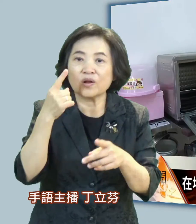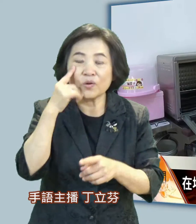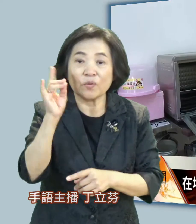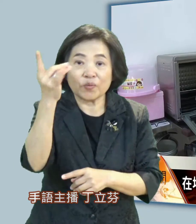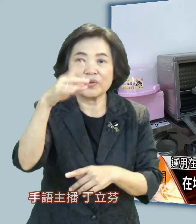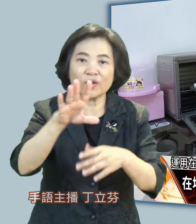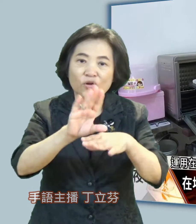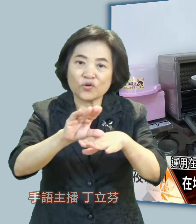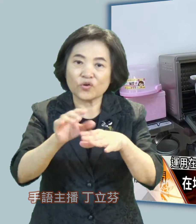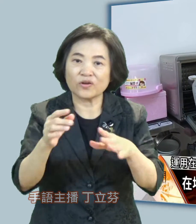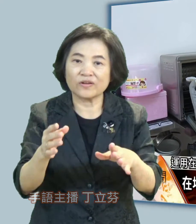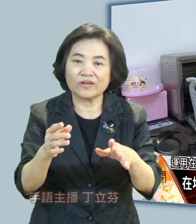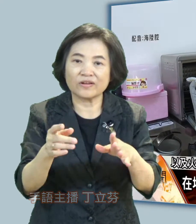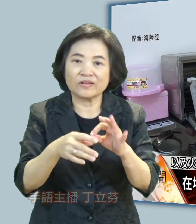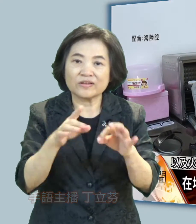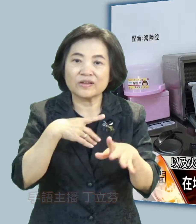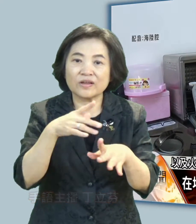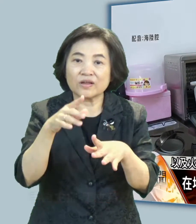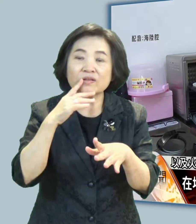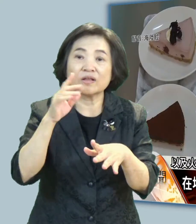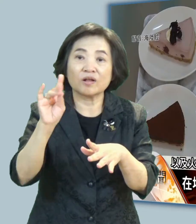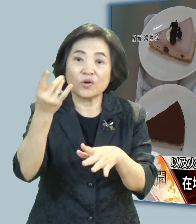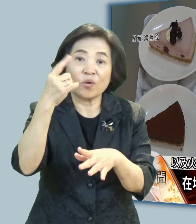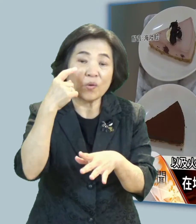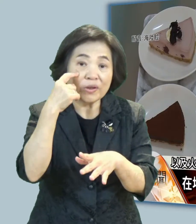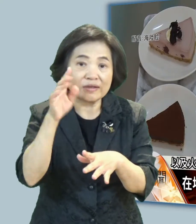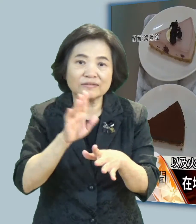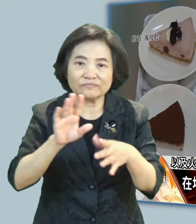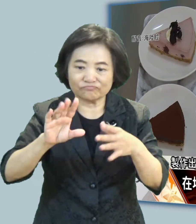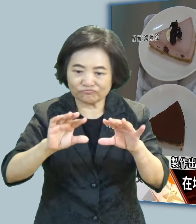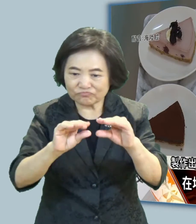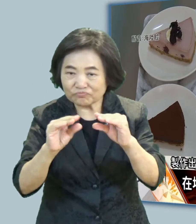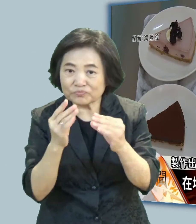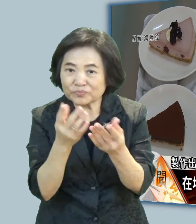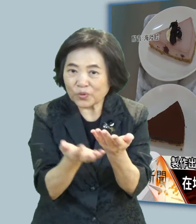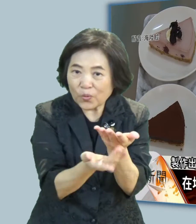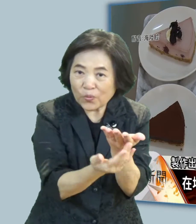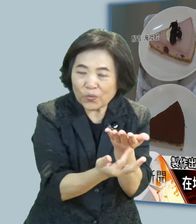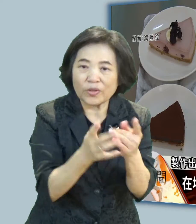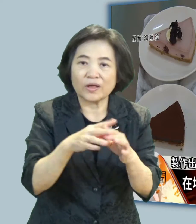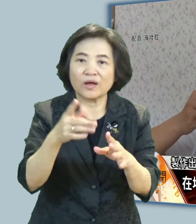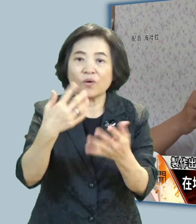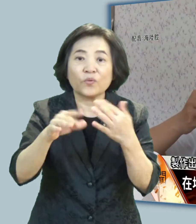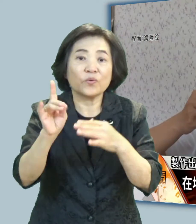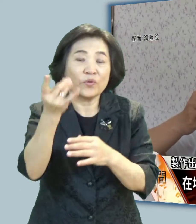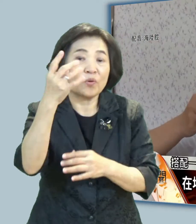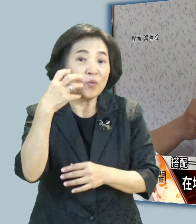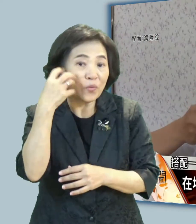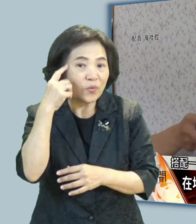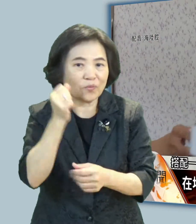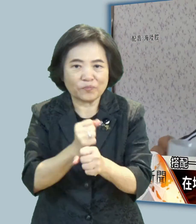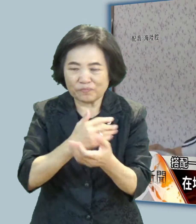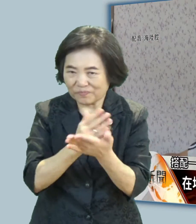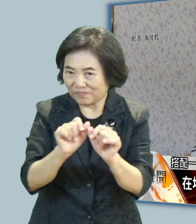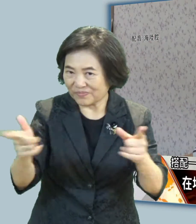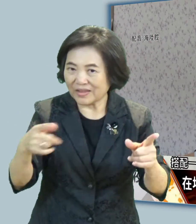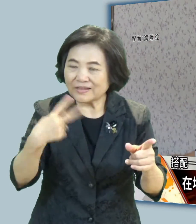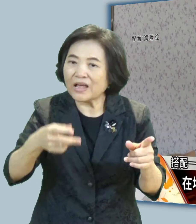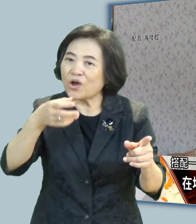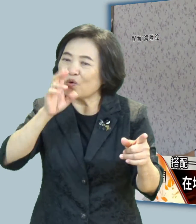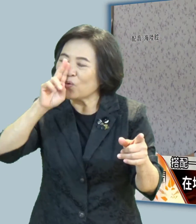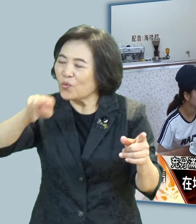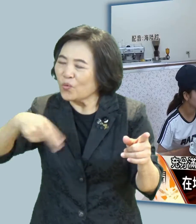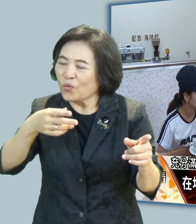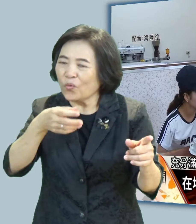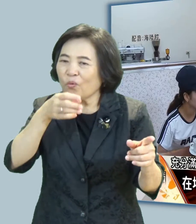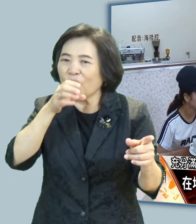用菜提前三间用盐膏，韩国佛龙膏料掉食材，做出各种各样的小点心，搞破日本咸猪的咖